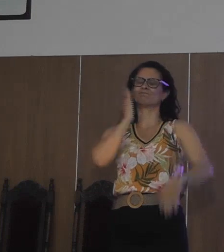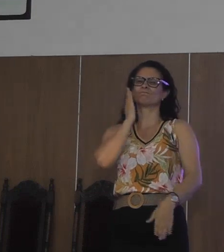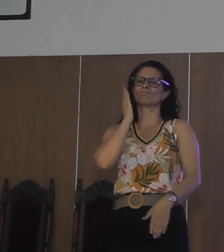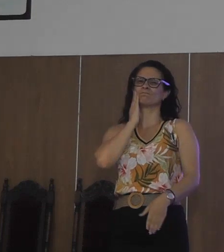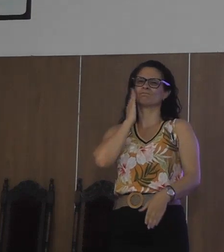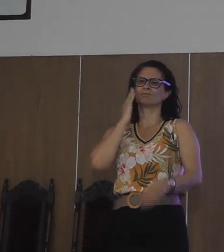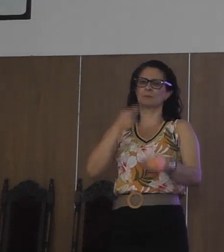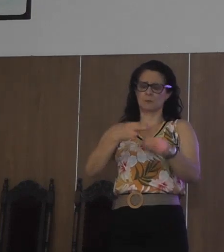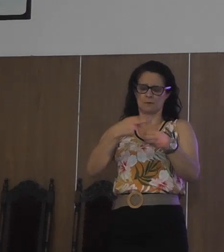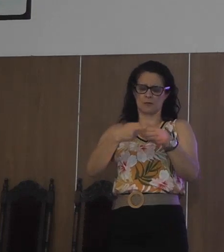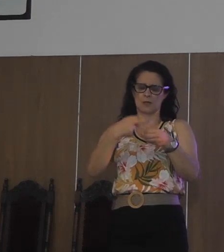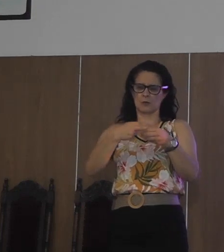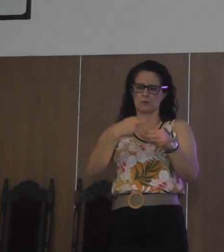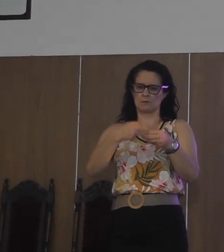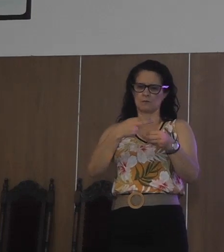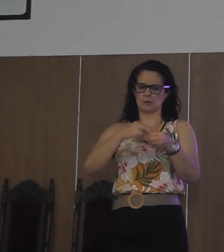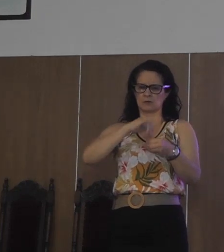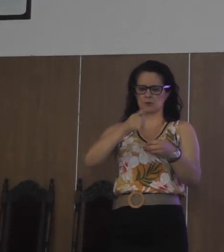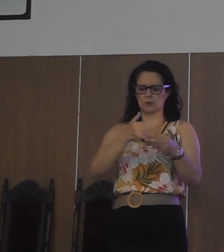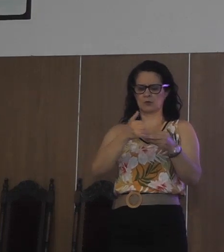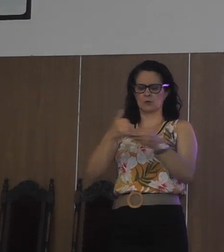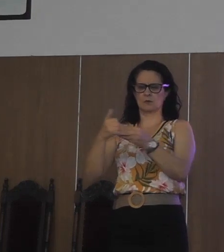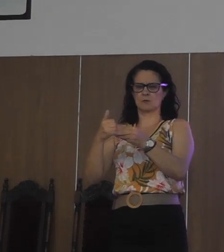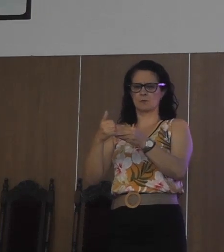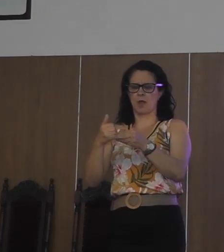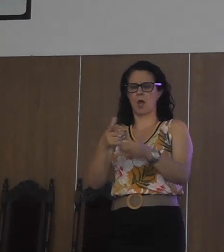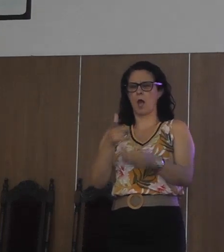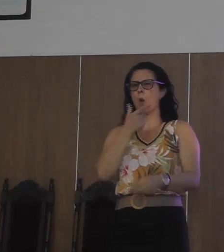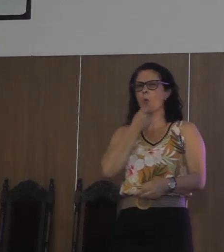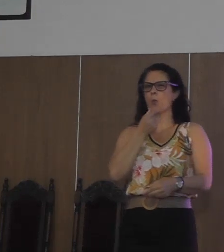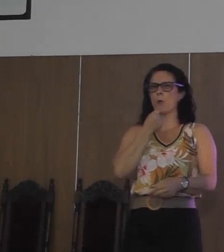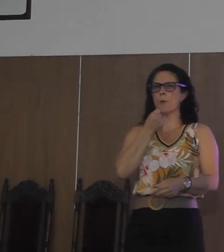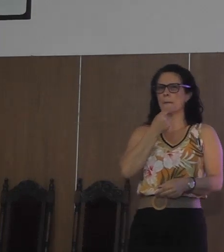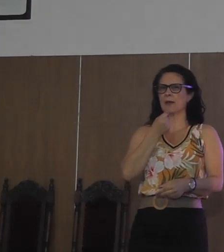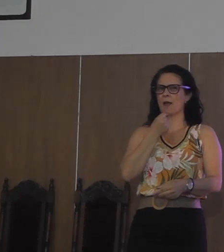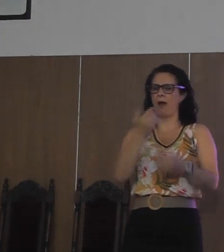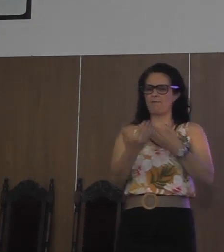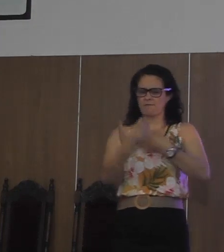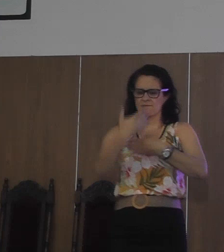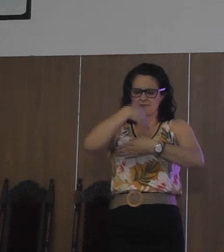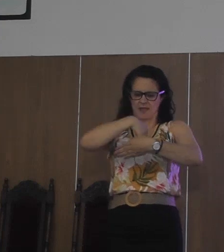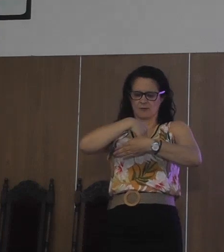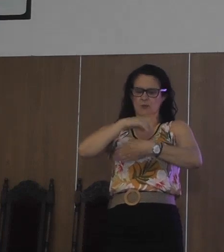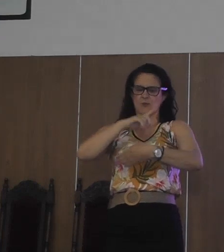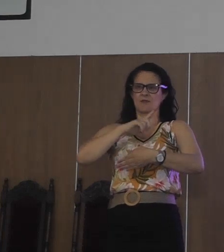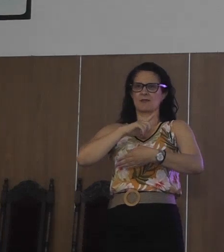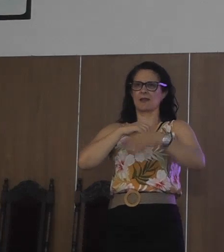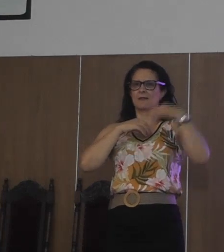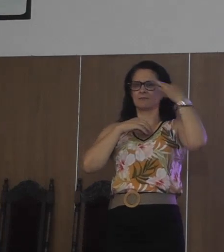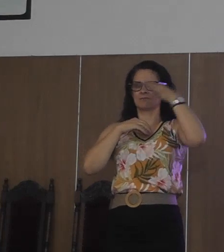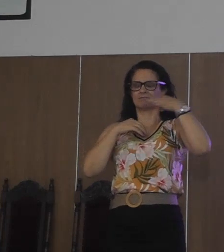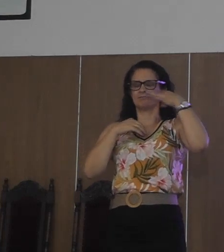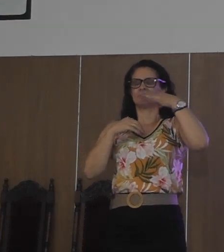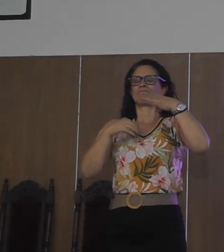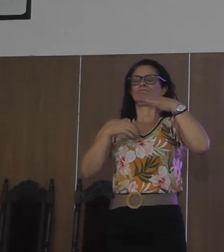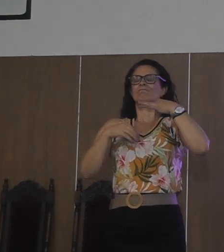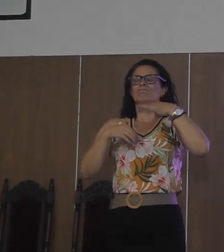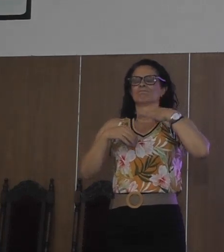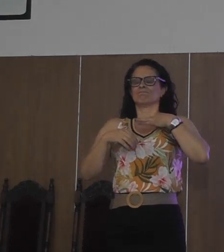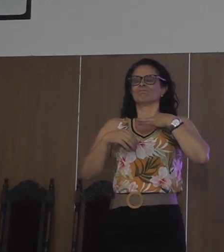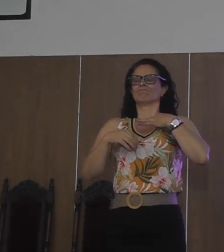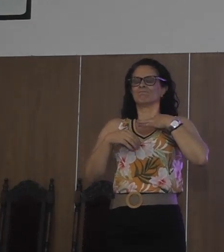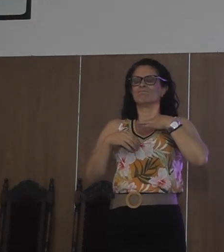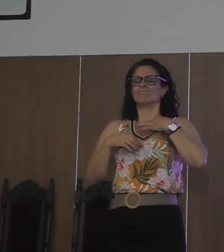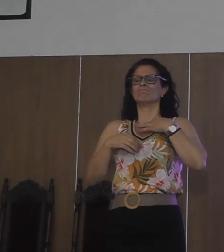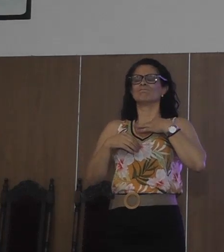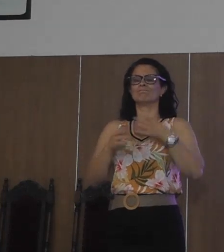vai falar que Josué era um homem em quem havia o Espírito de Deus. Outra característica desse